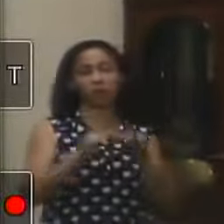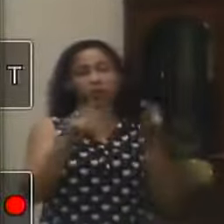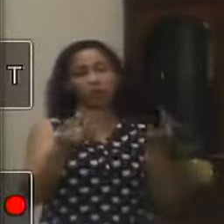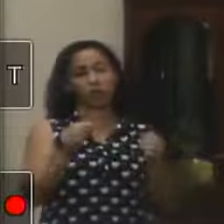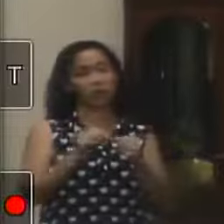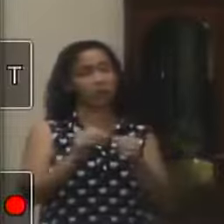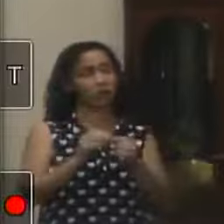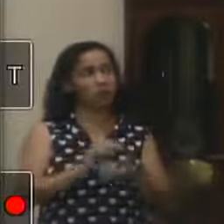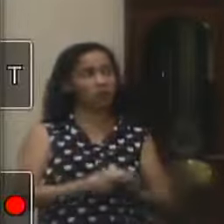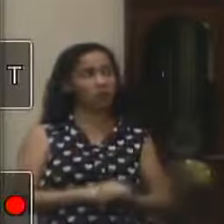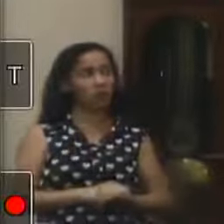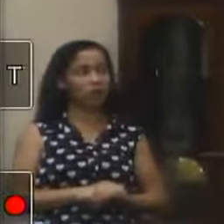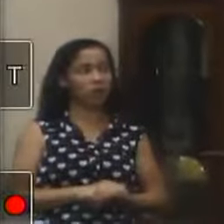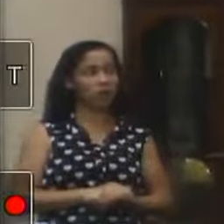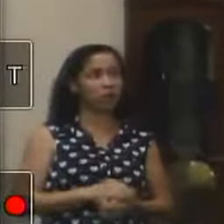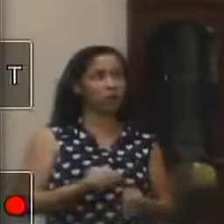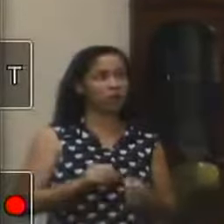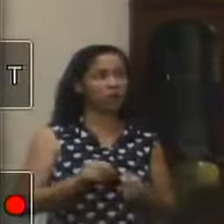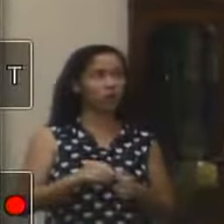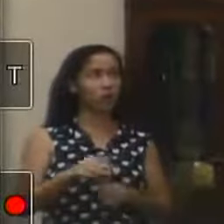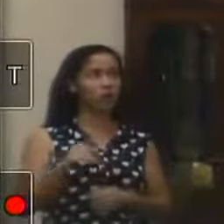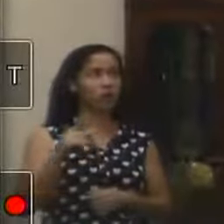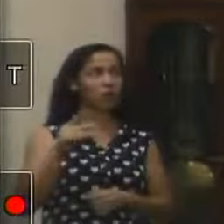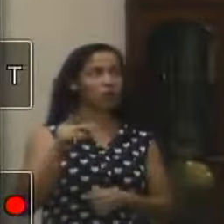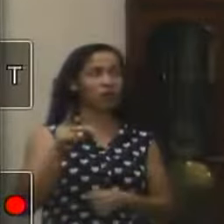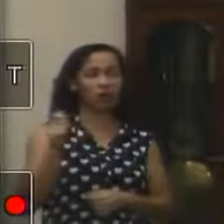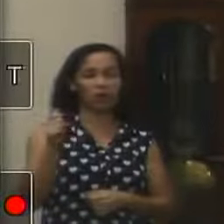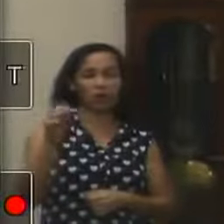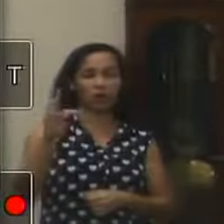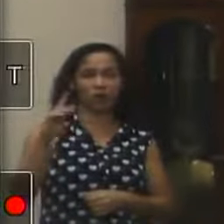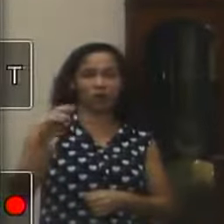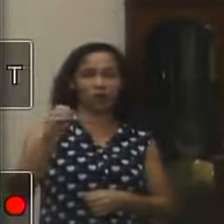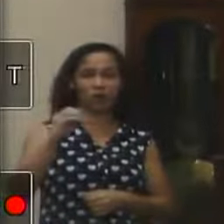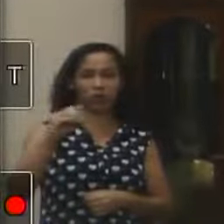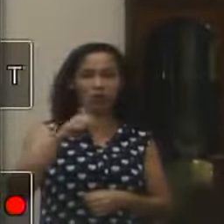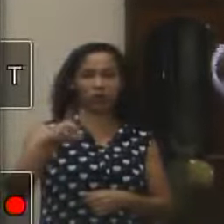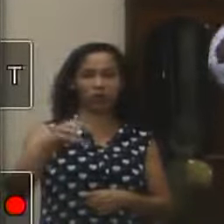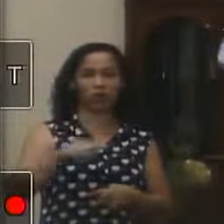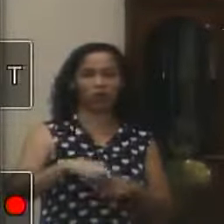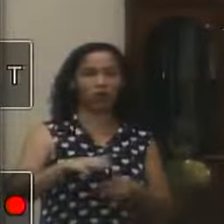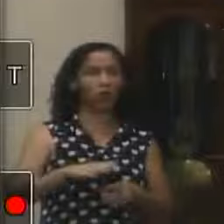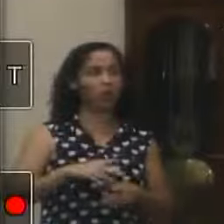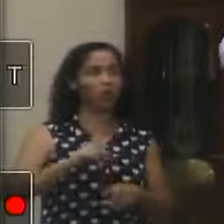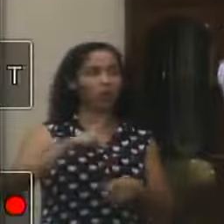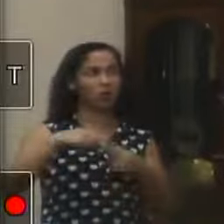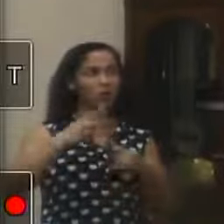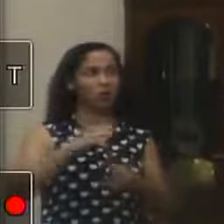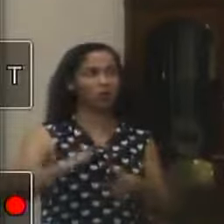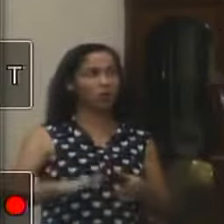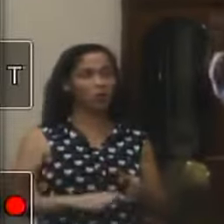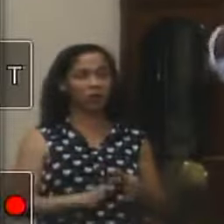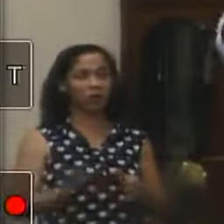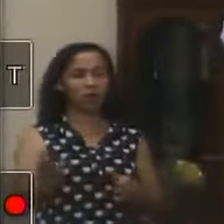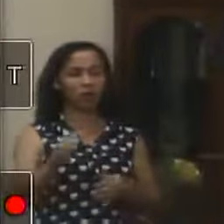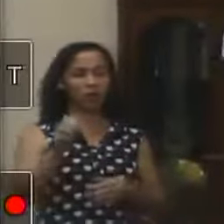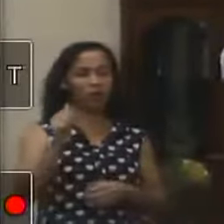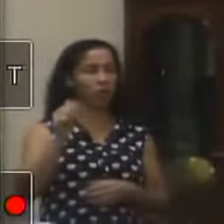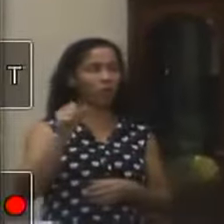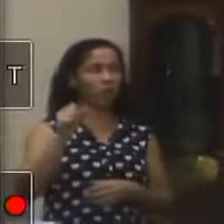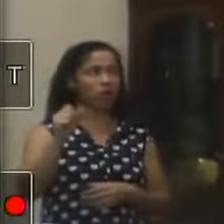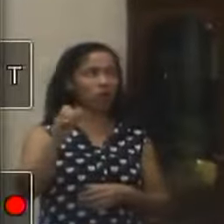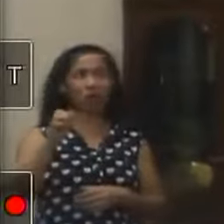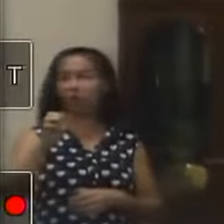para a tropa lá para poder consertar o trecho ali da... Depois da estrada Assembleia de Deus, até chegar no corte